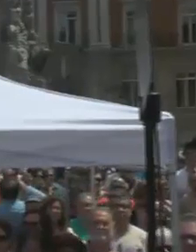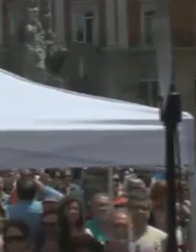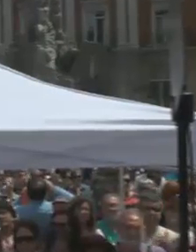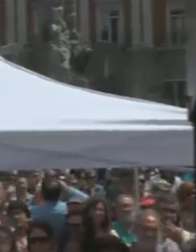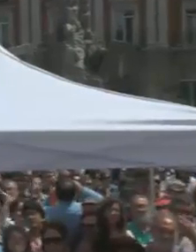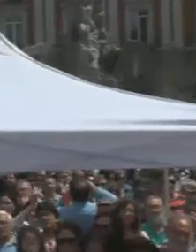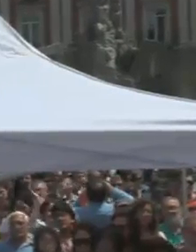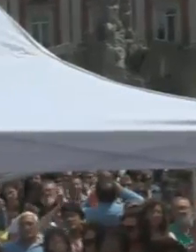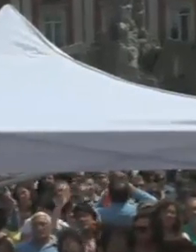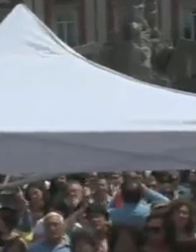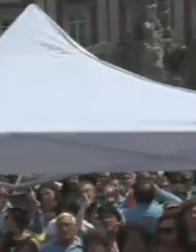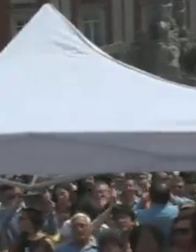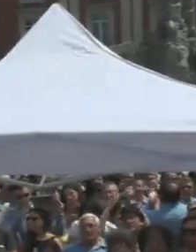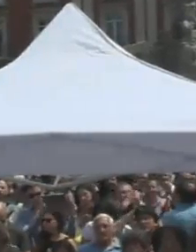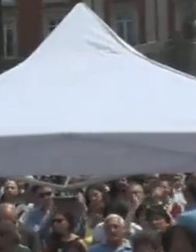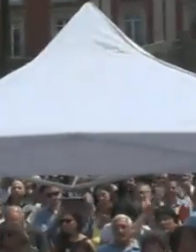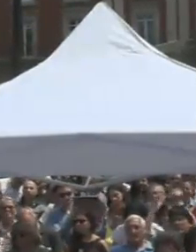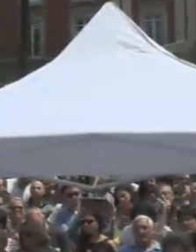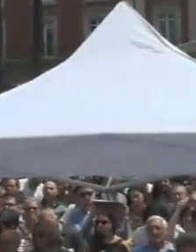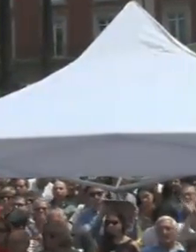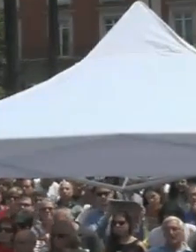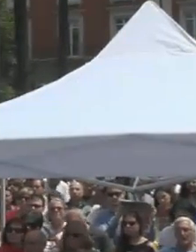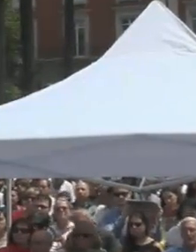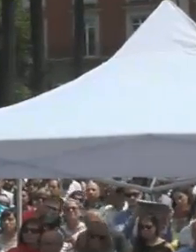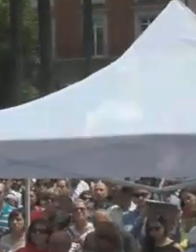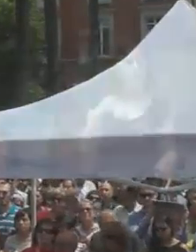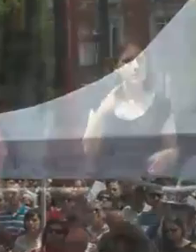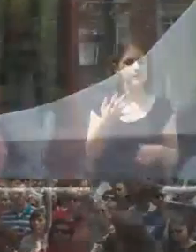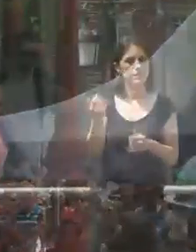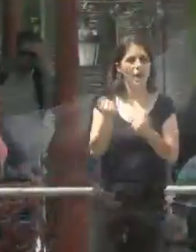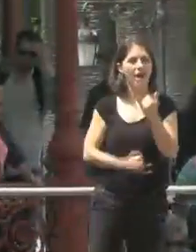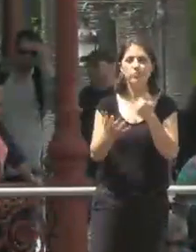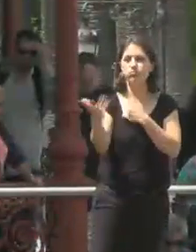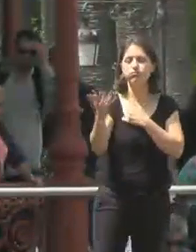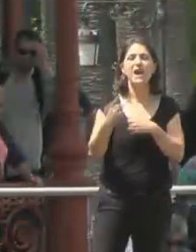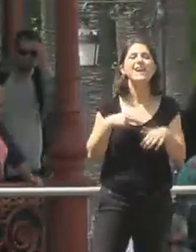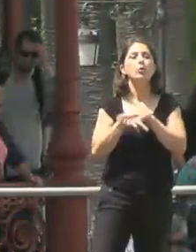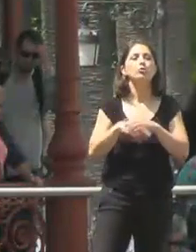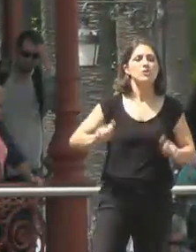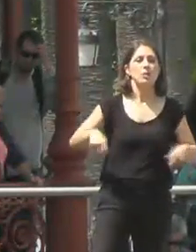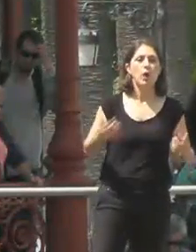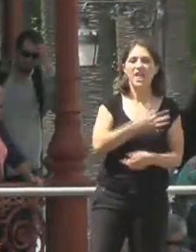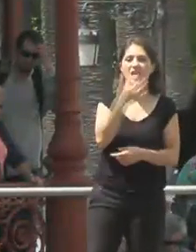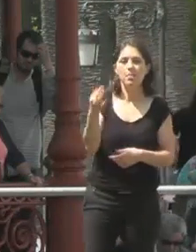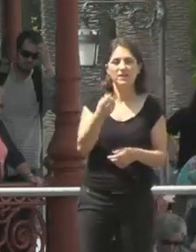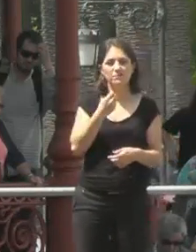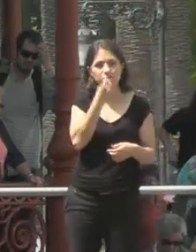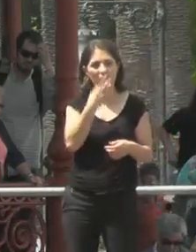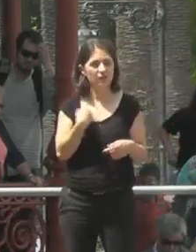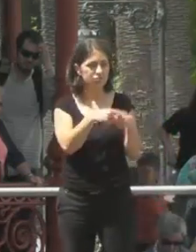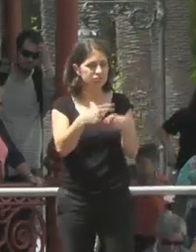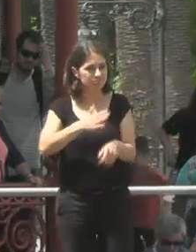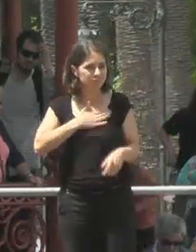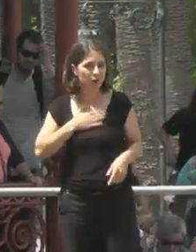Es la desposesión de derechos, de libertades, de recursos naturales y de bienes. Esa estrategia que